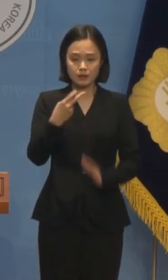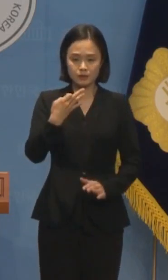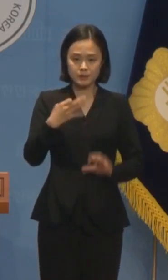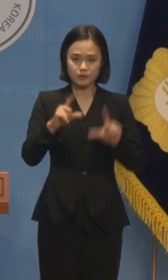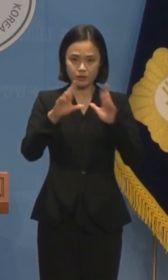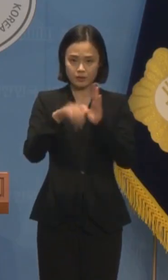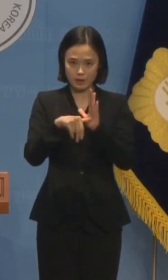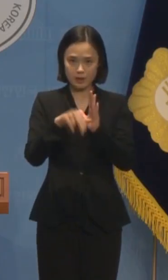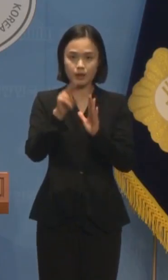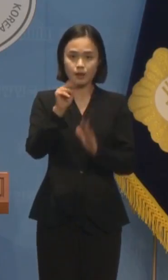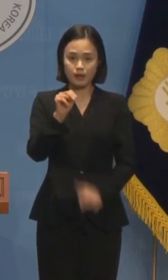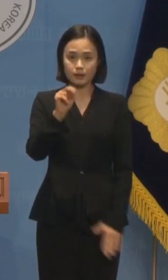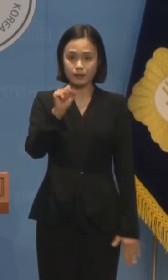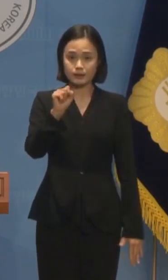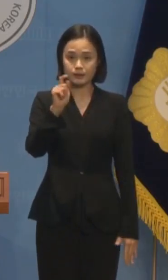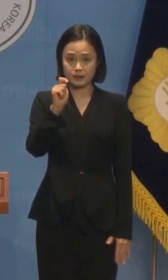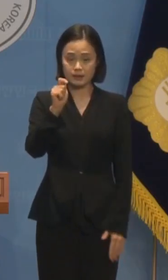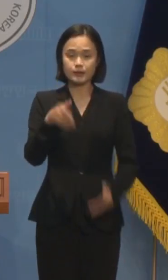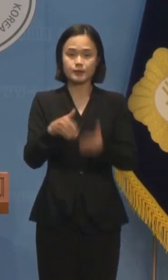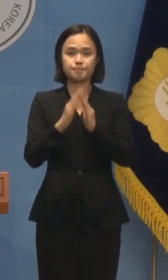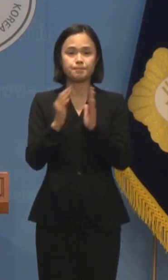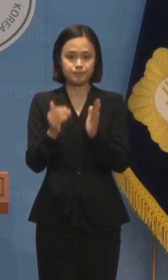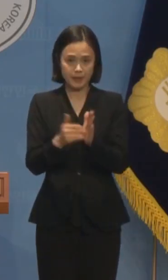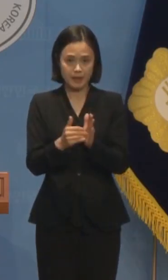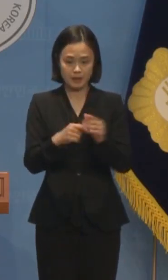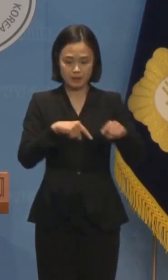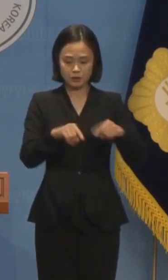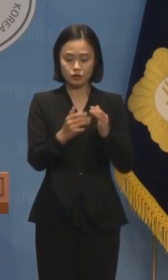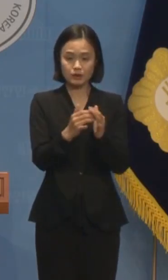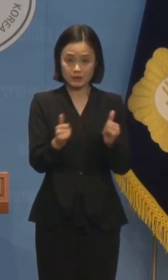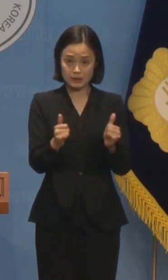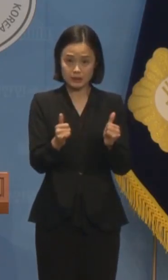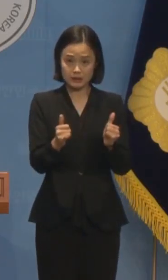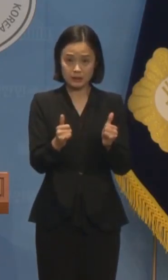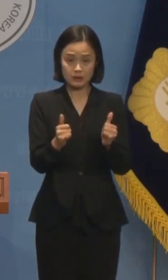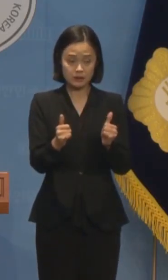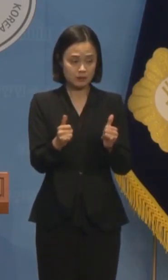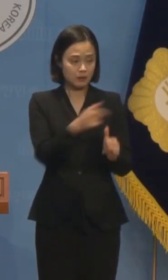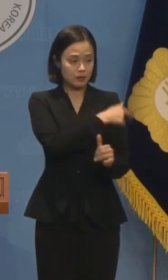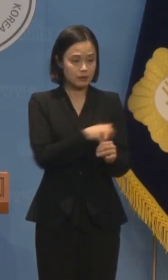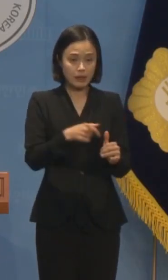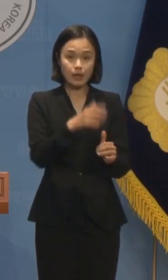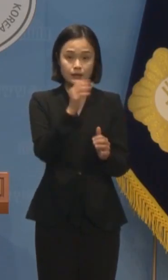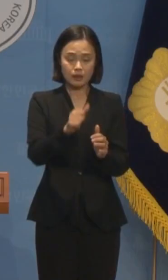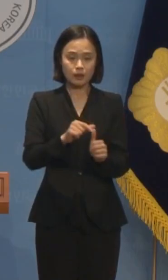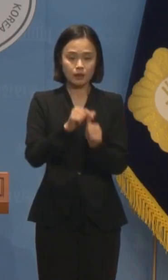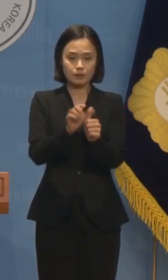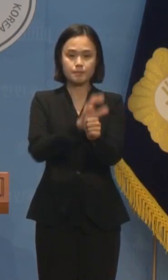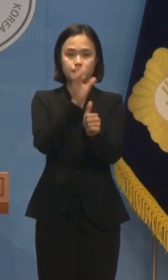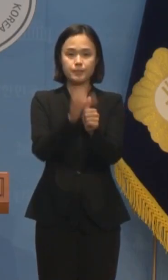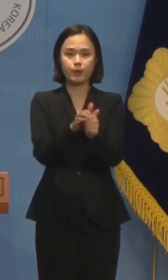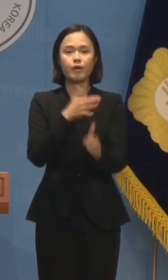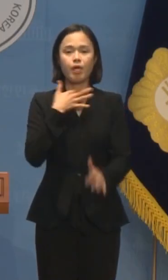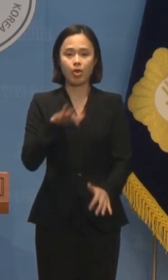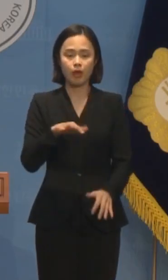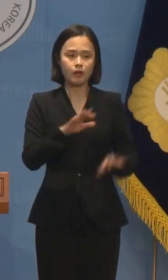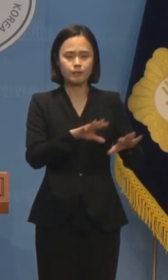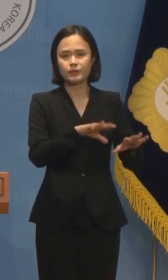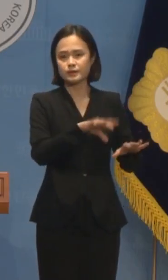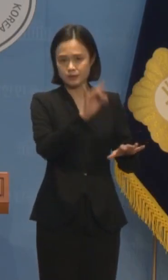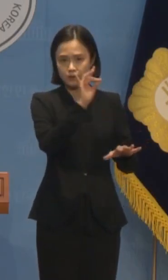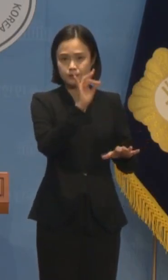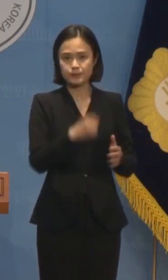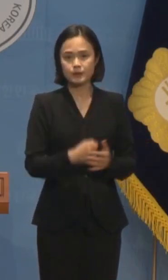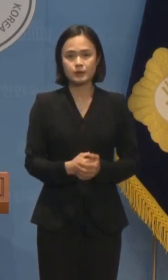진보 정권 통틀어 정치인 출신 인사를 이사장에 임명한 적이 없습니다. 정치적